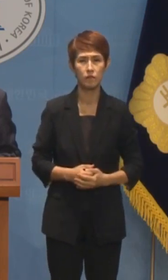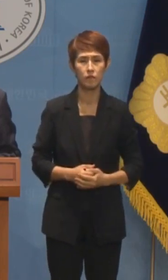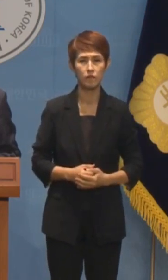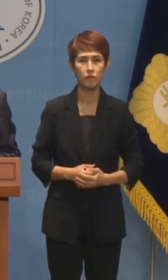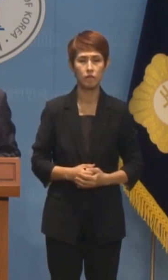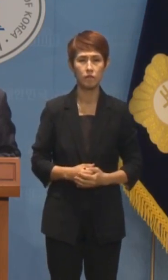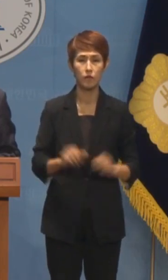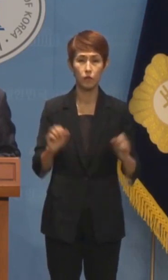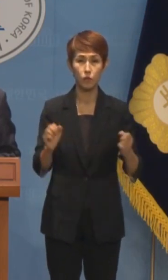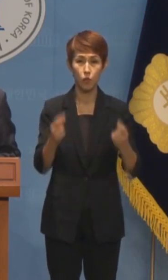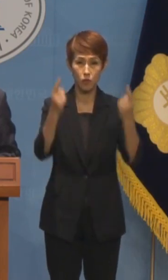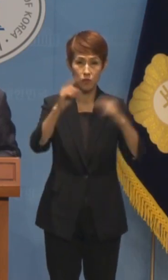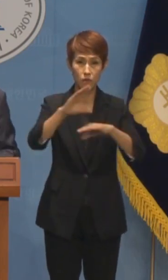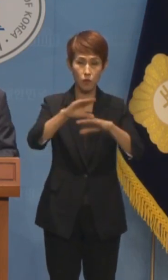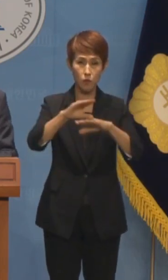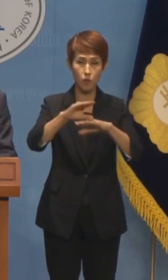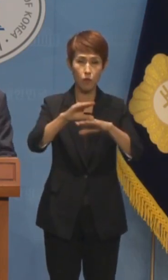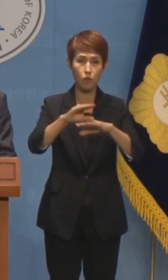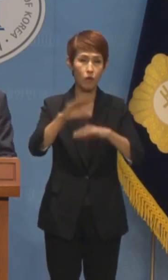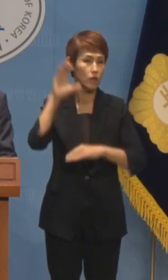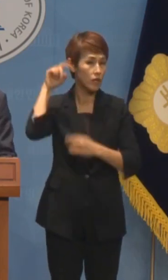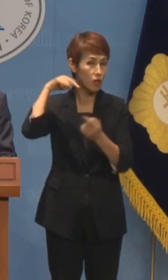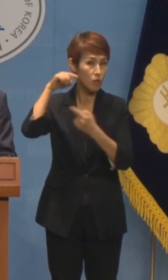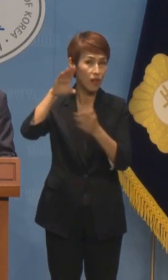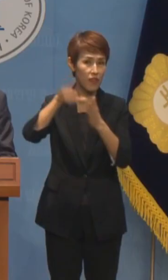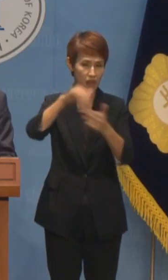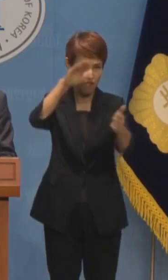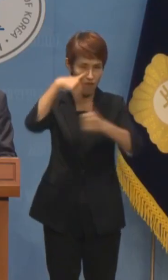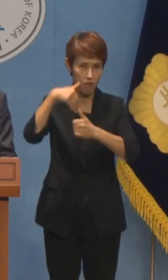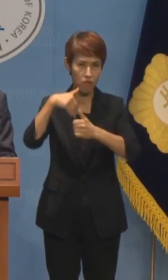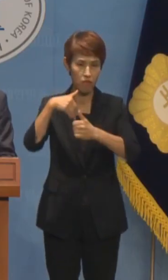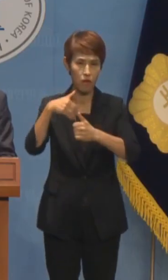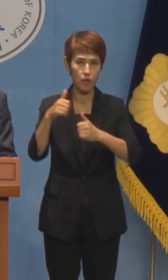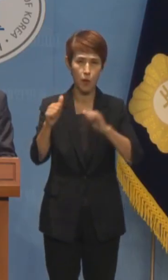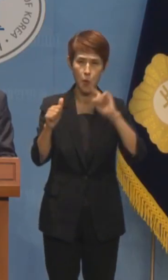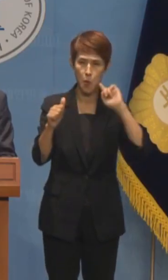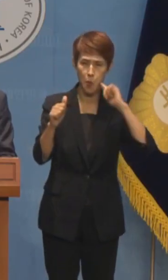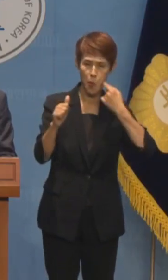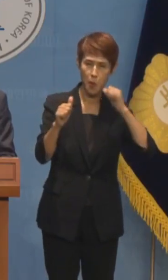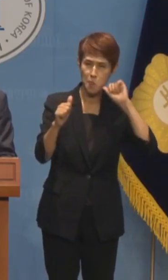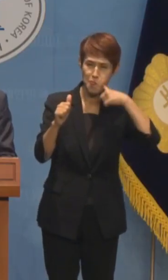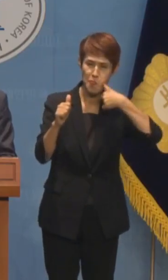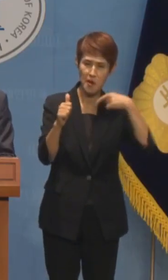생중계되는 국회 청문회에 불러내서 조리돌림식으로 망신을 주려고 합니다.